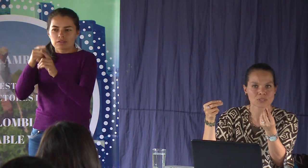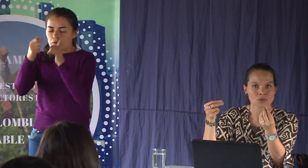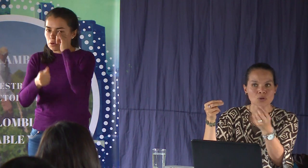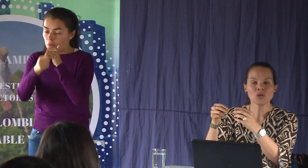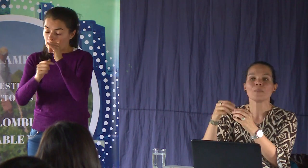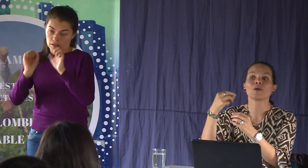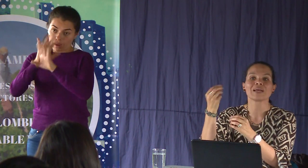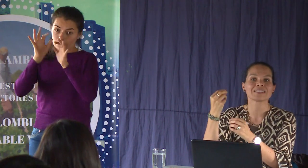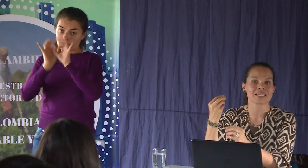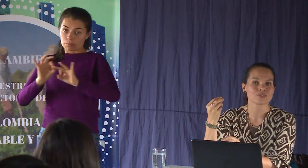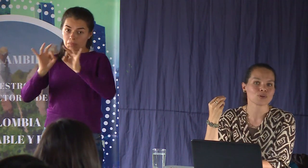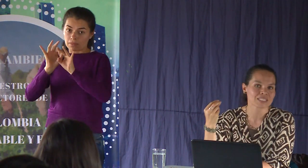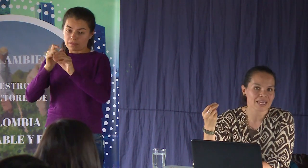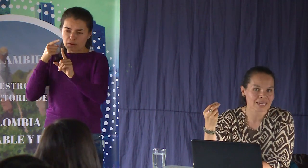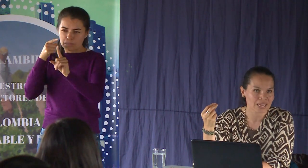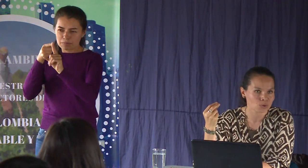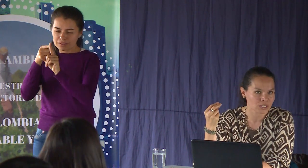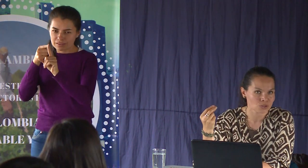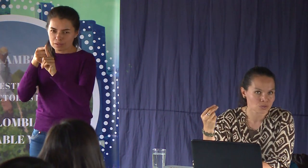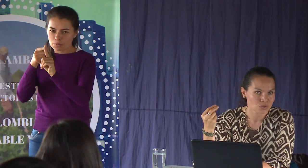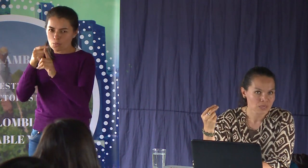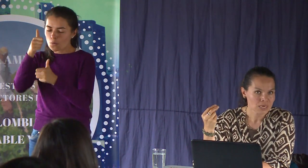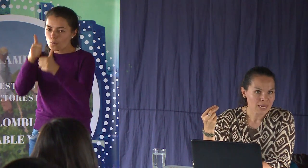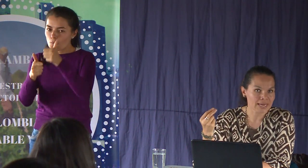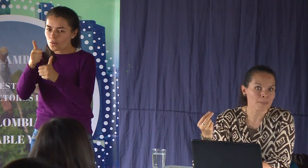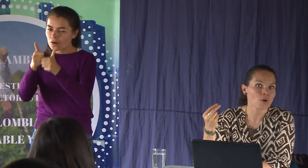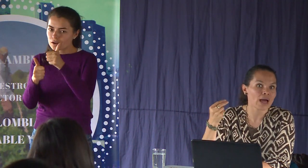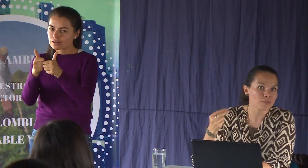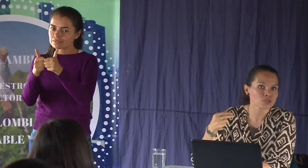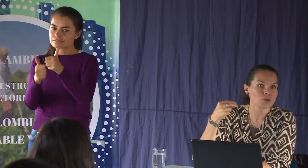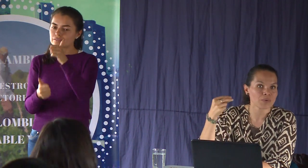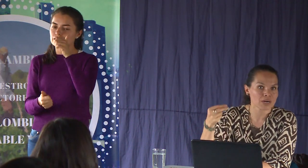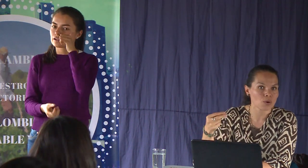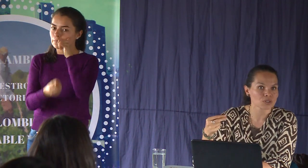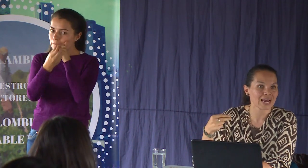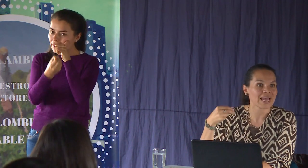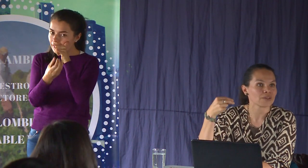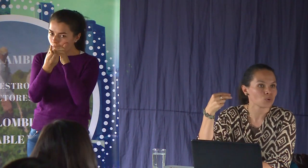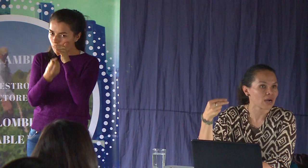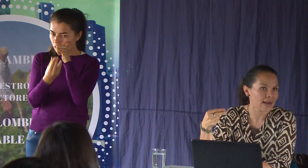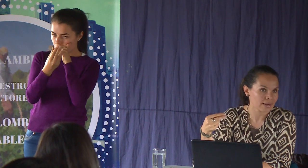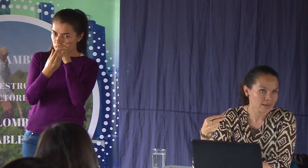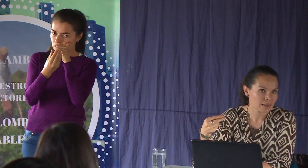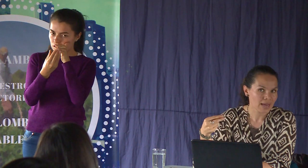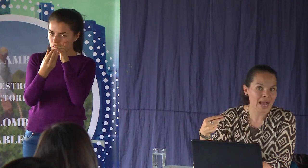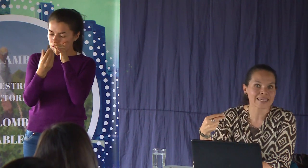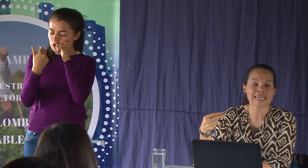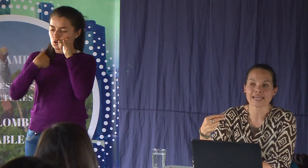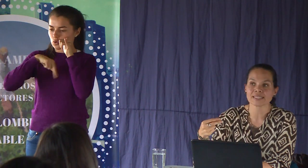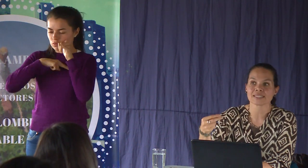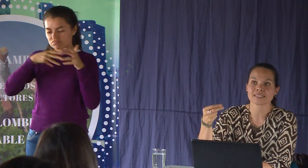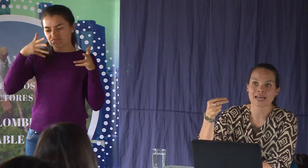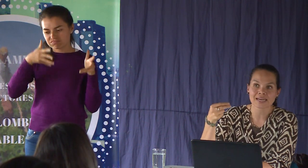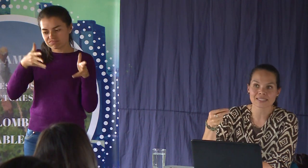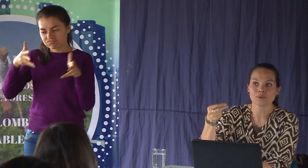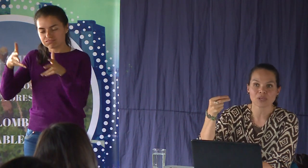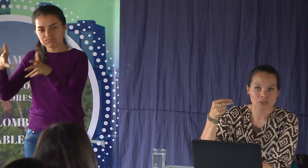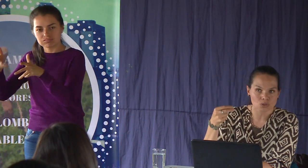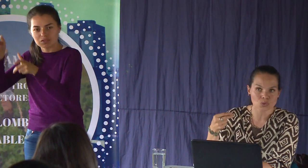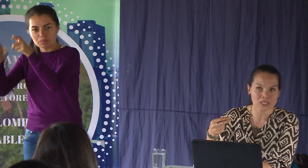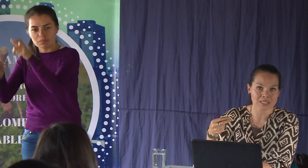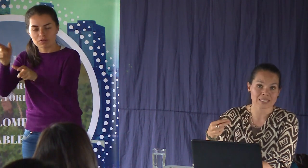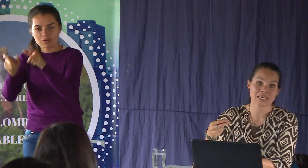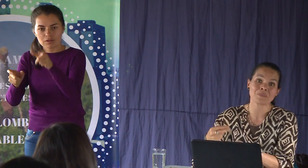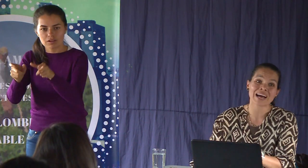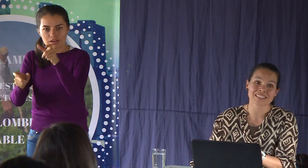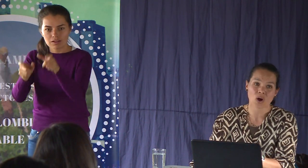por supuesto, pero que el centro esté en la educación, en que podamos de una manera u otra educar a quienes están